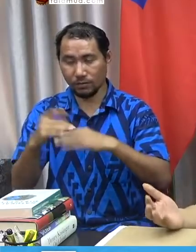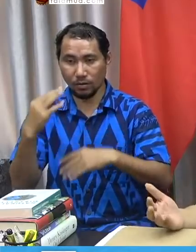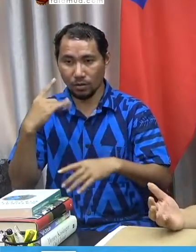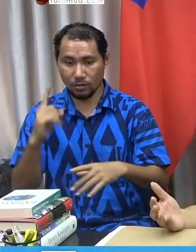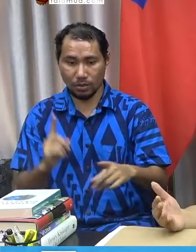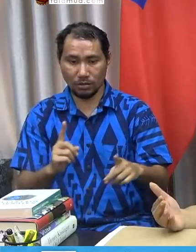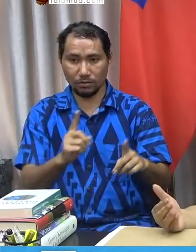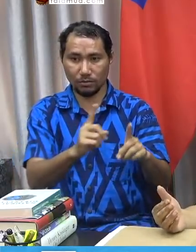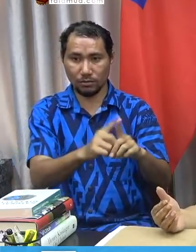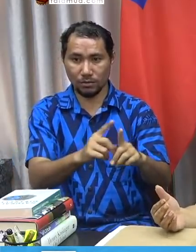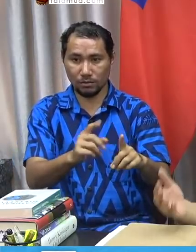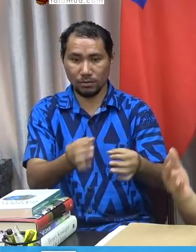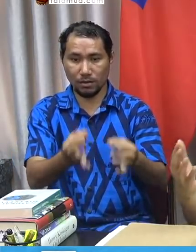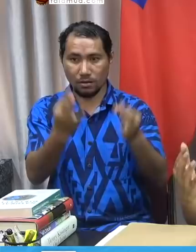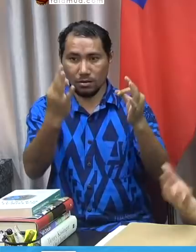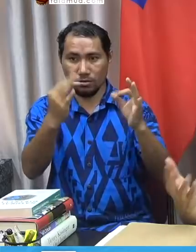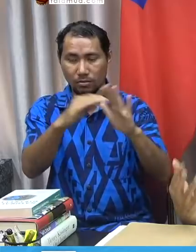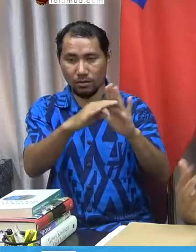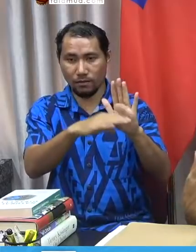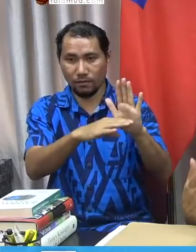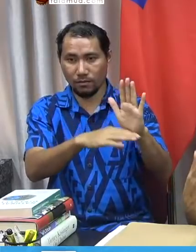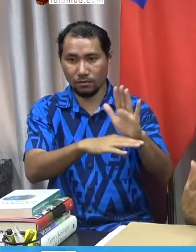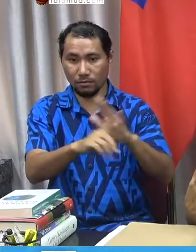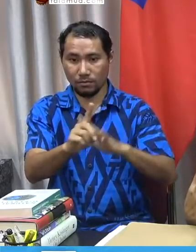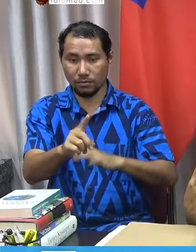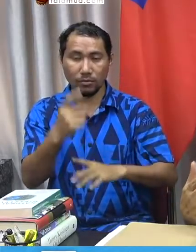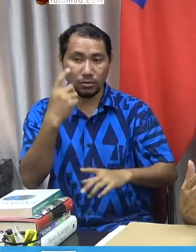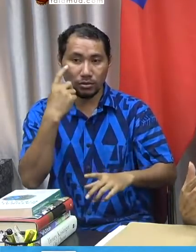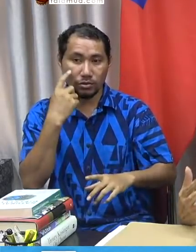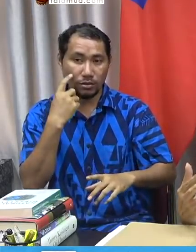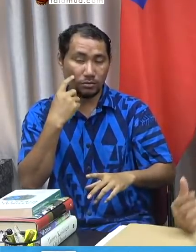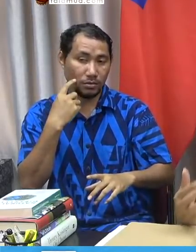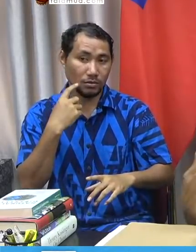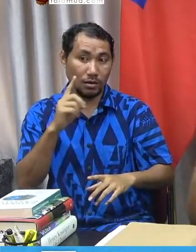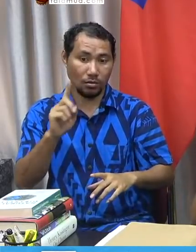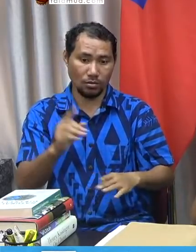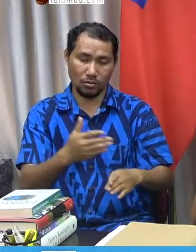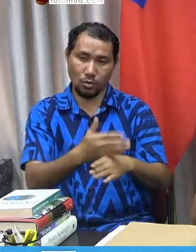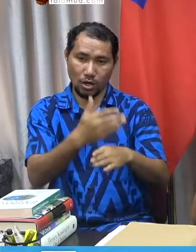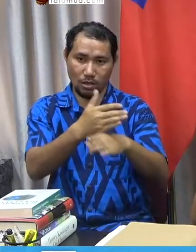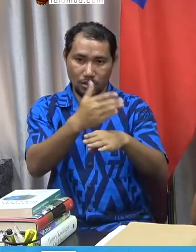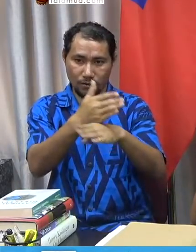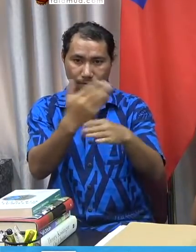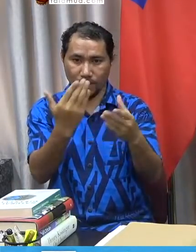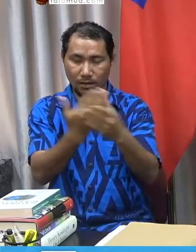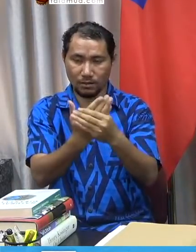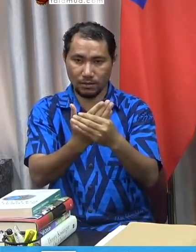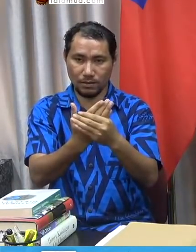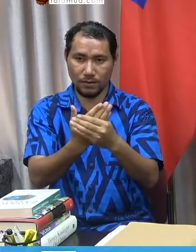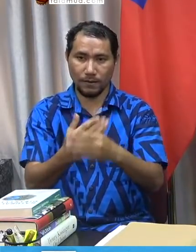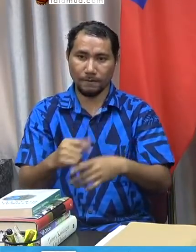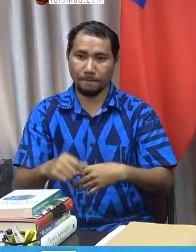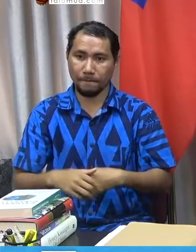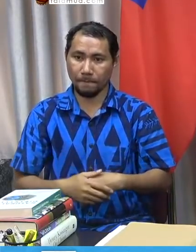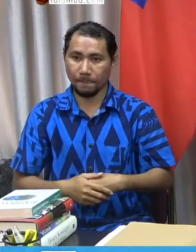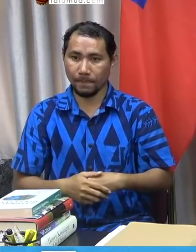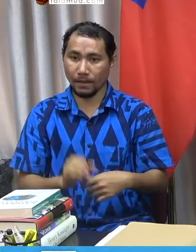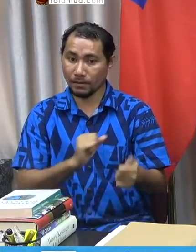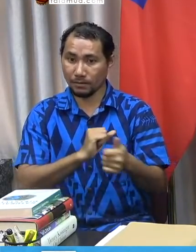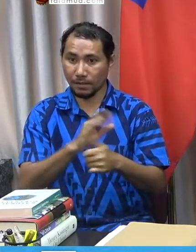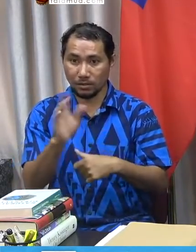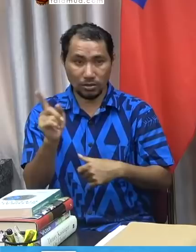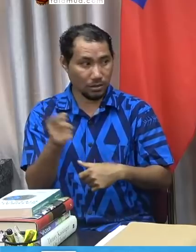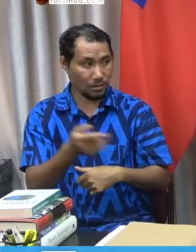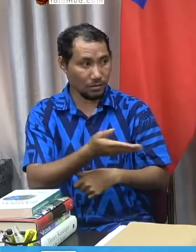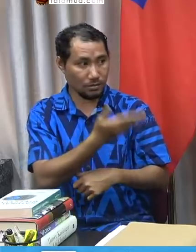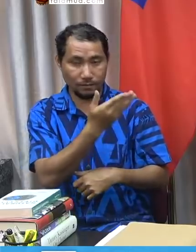o le ai se tūlafonu. Ona tau mo whai lea tau te ngā lua whatasi. Ai mai se la le vasenga a mātou,